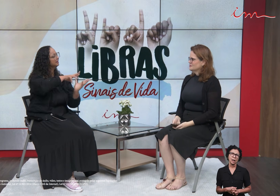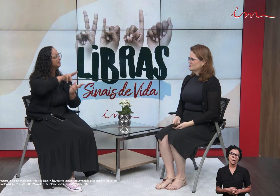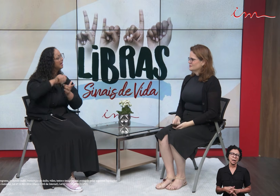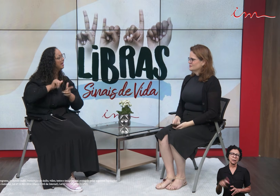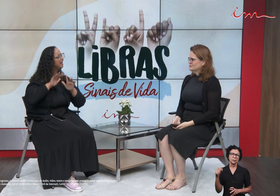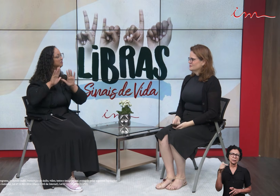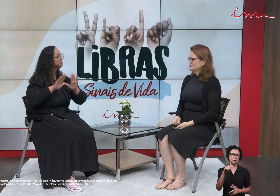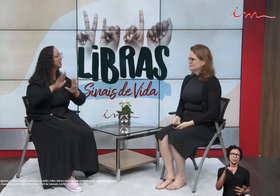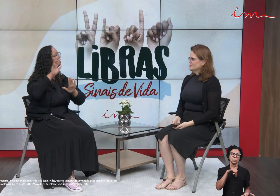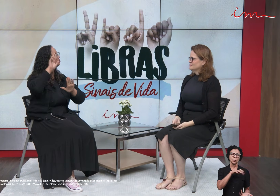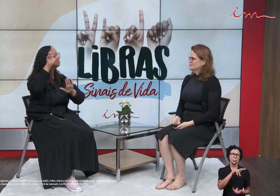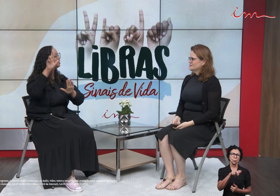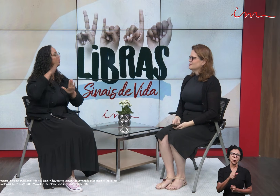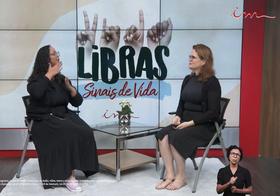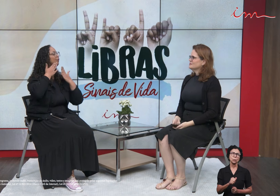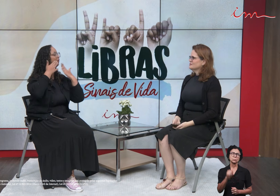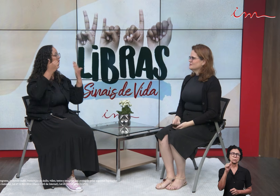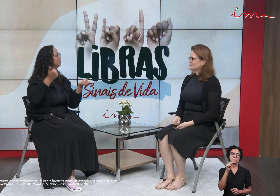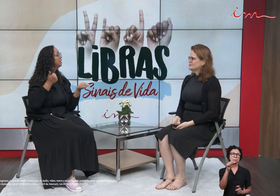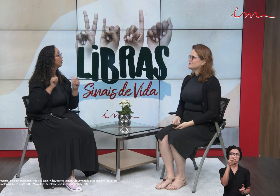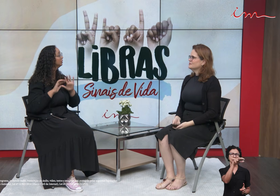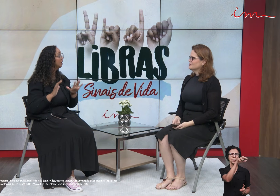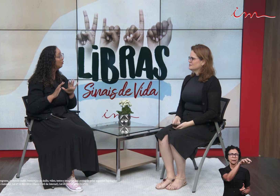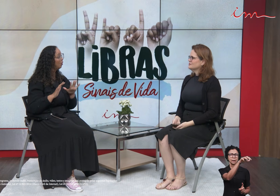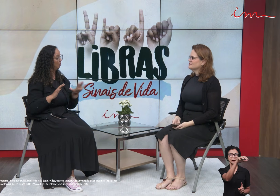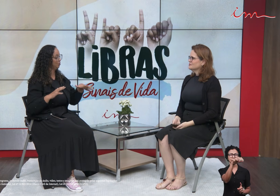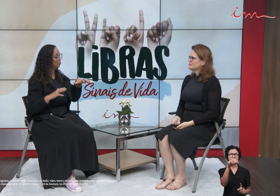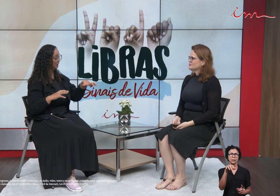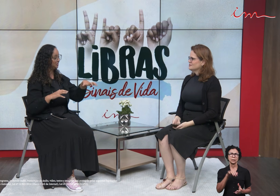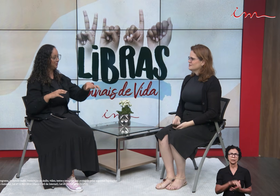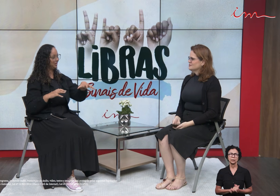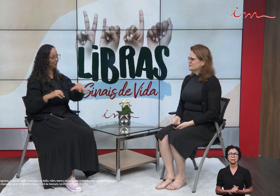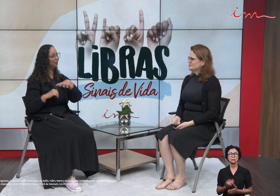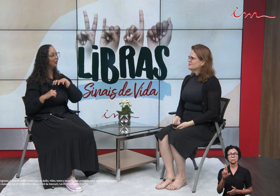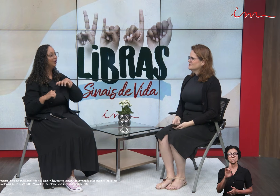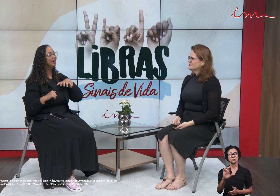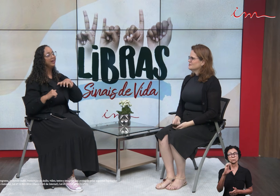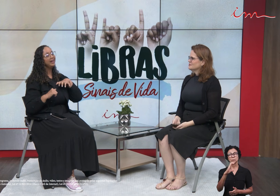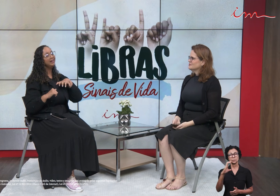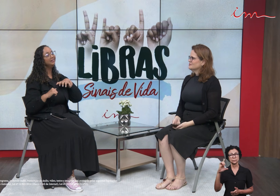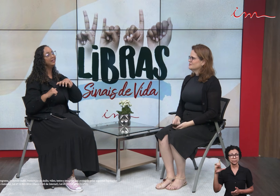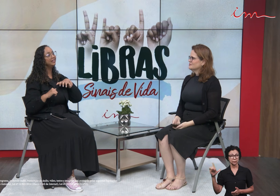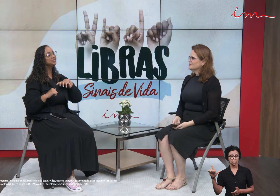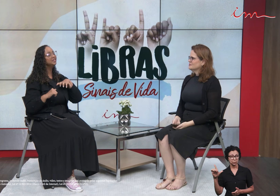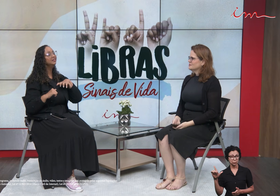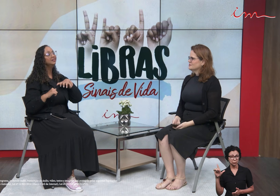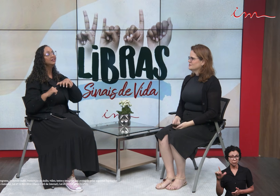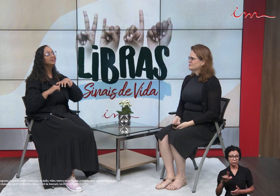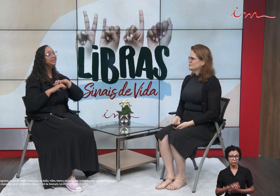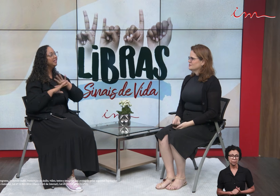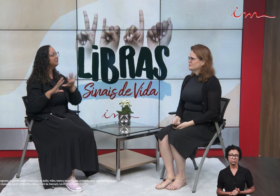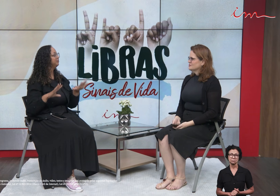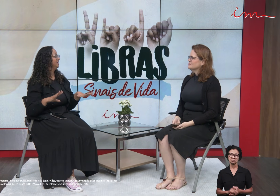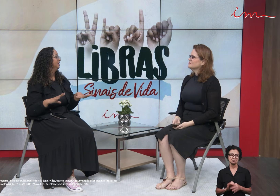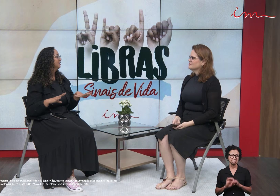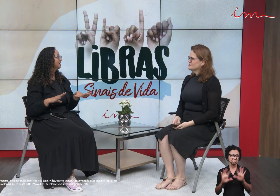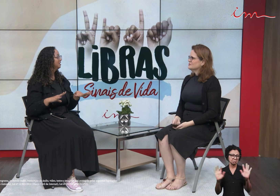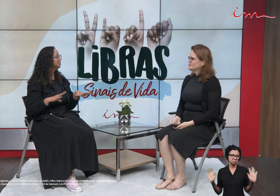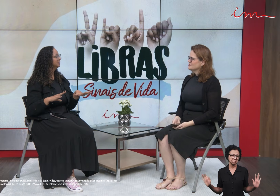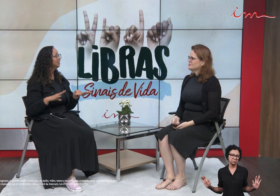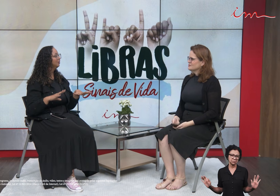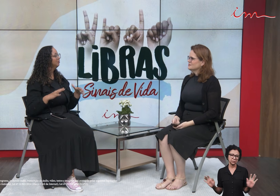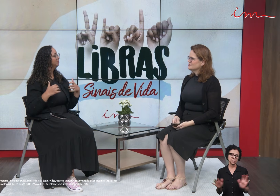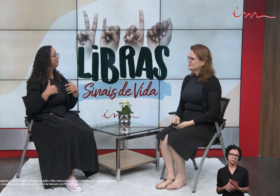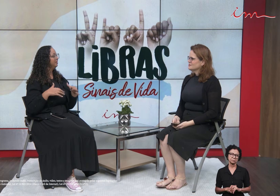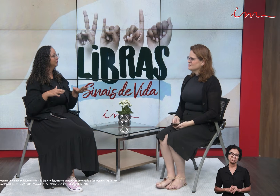reis na terra, mas o Senhor é melhor". Não, ó, o classificador, ele deixa livre